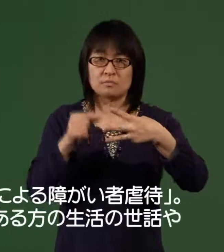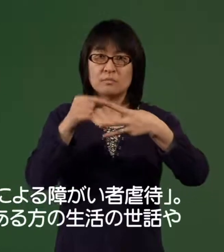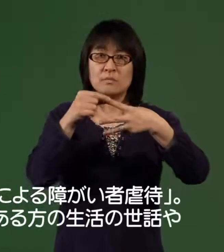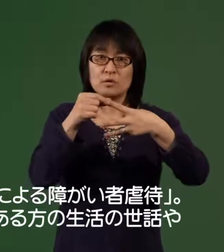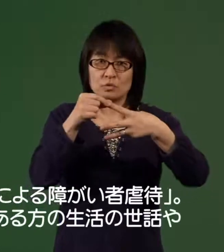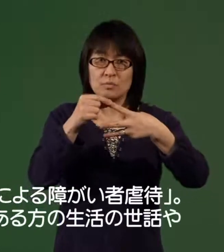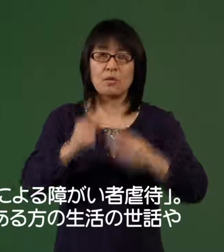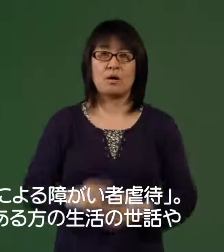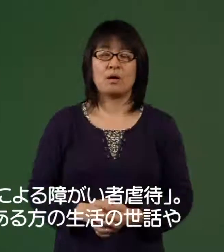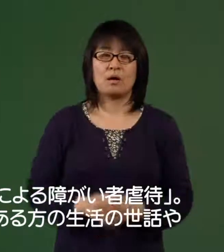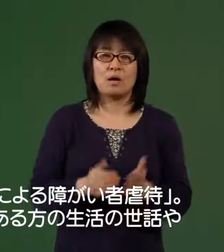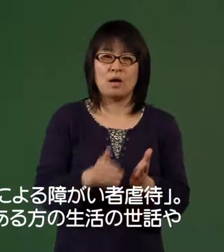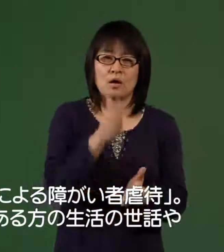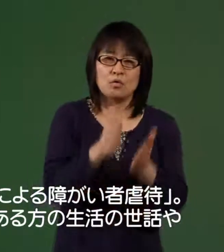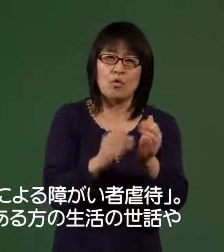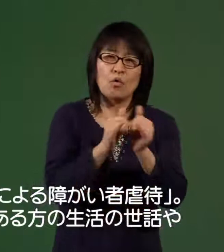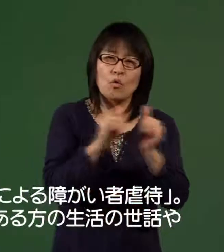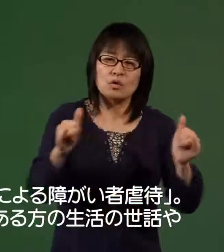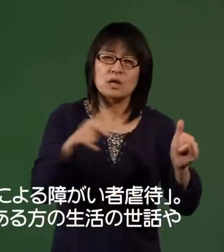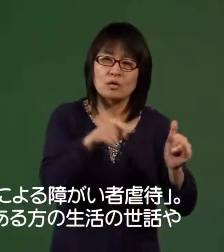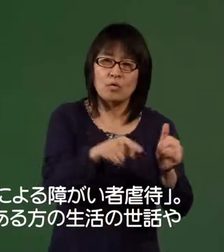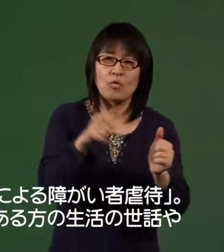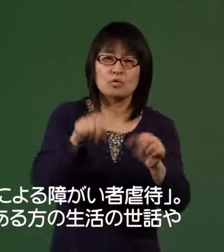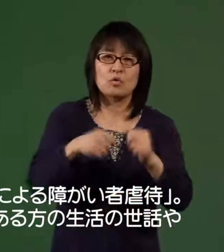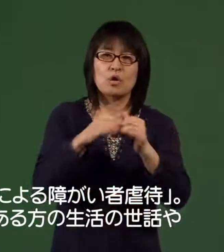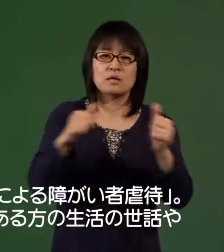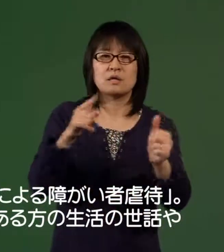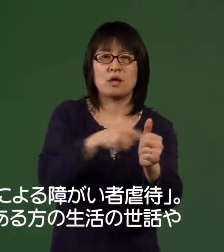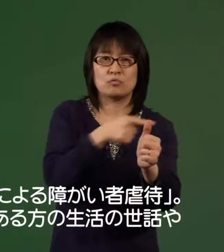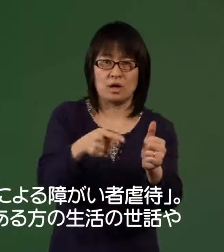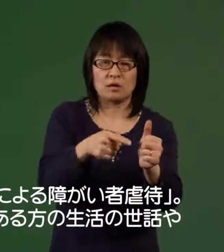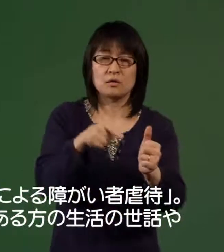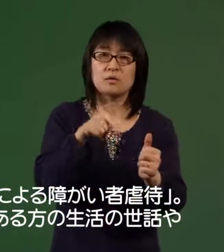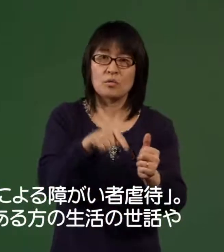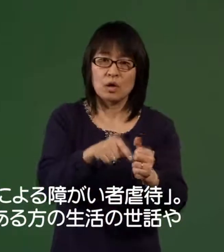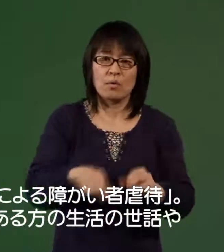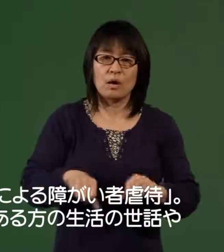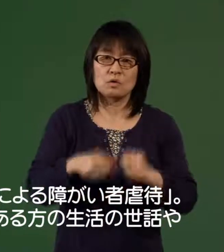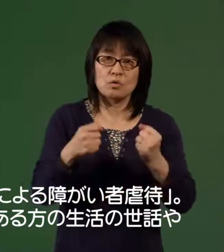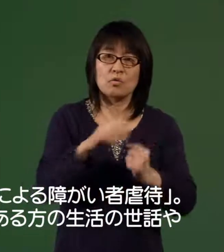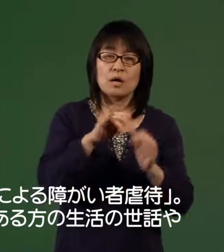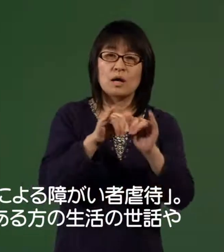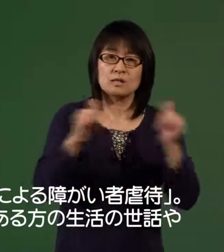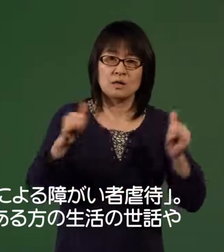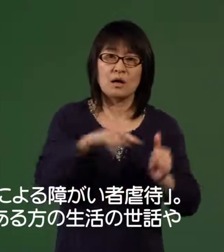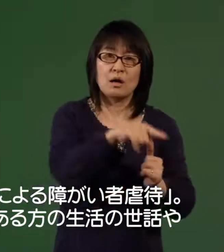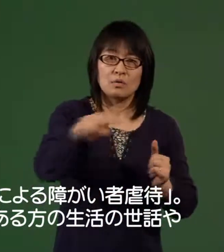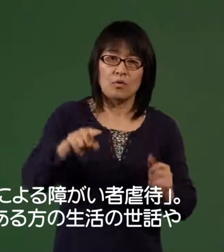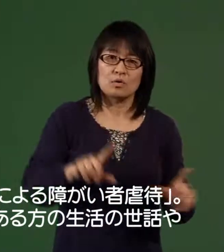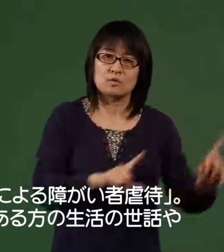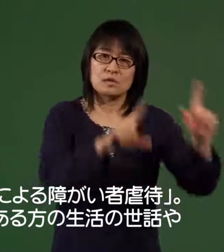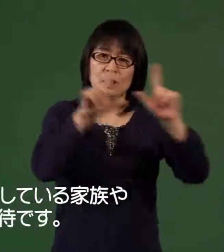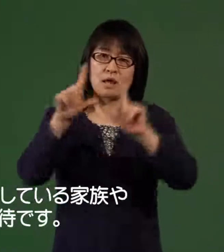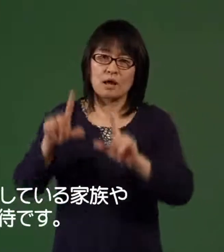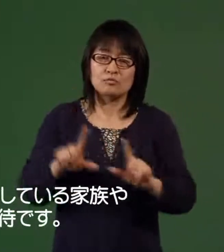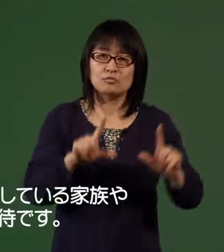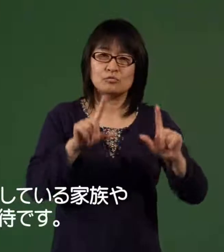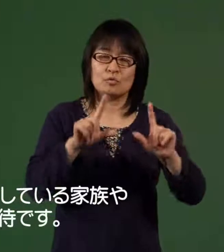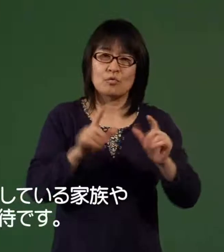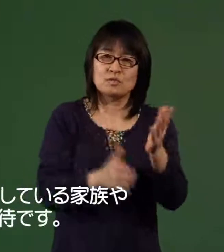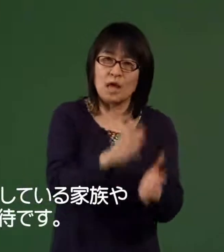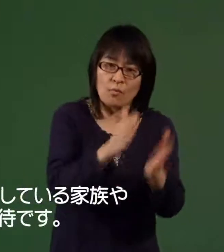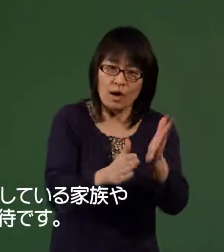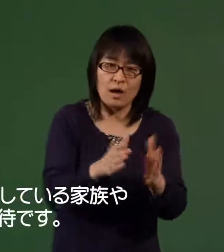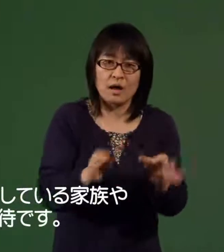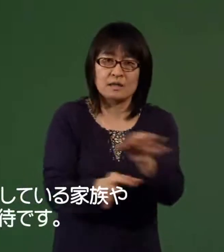一つ目は擁護者による障害者虐待これは障がいのある方の生活の世話や金銭